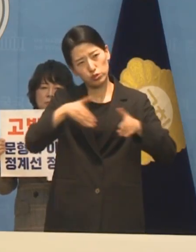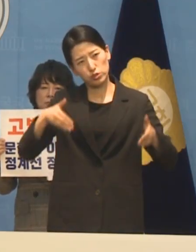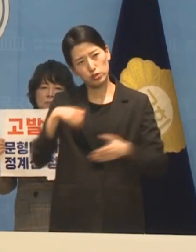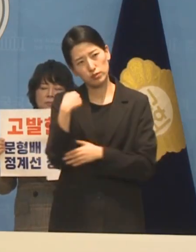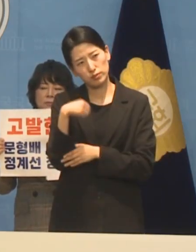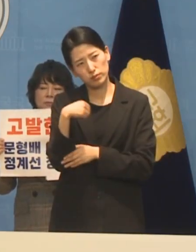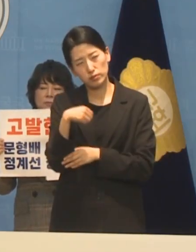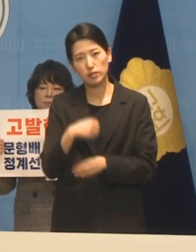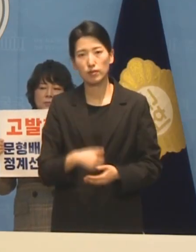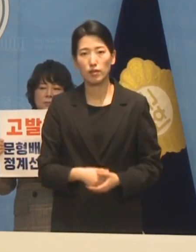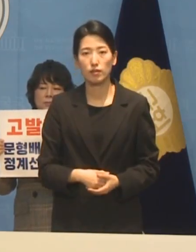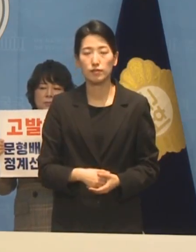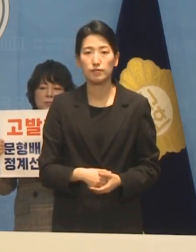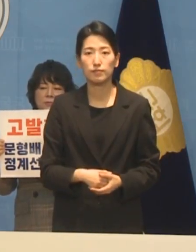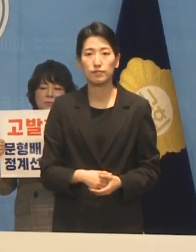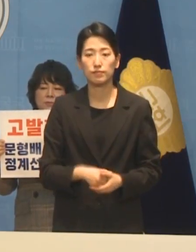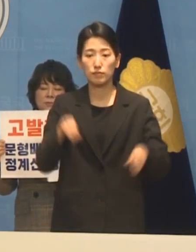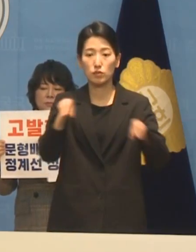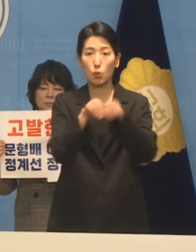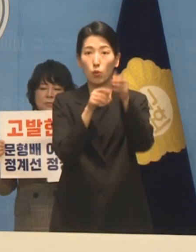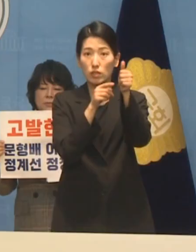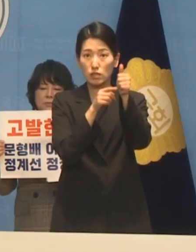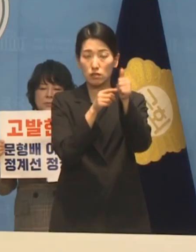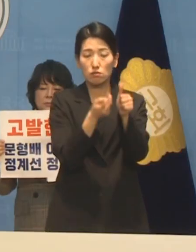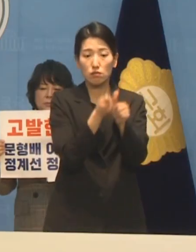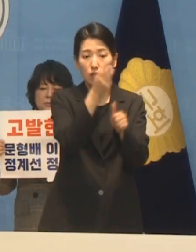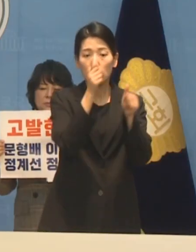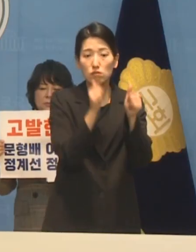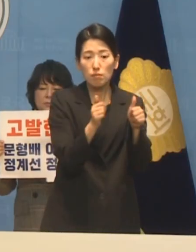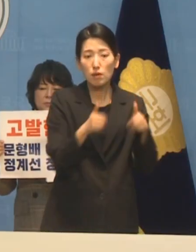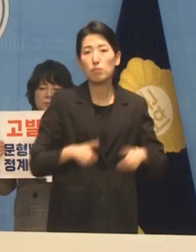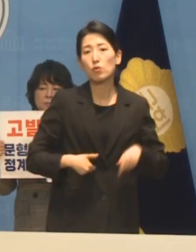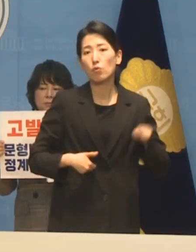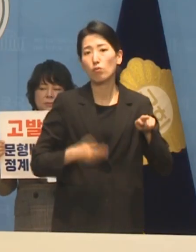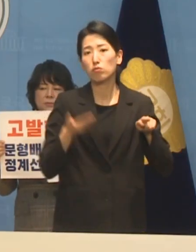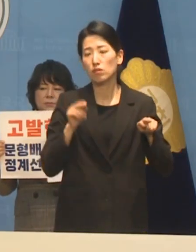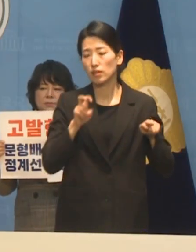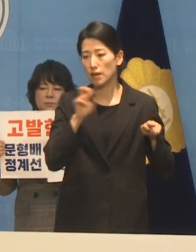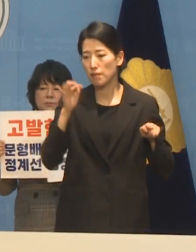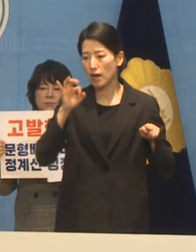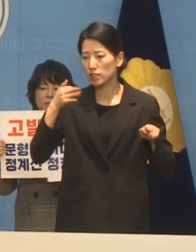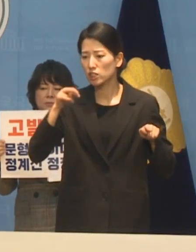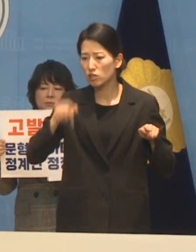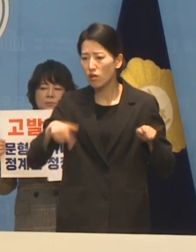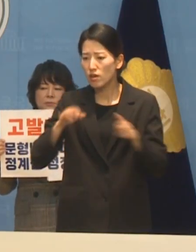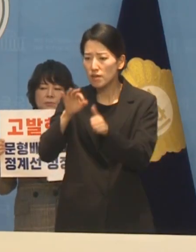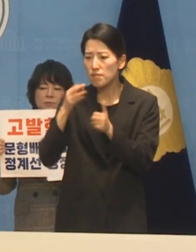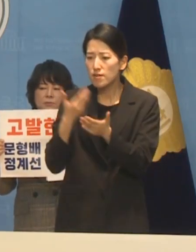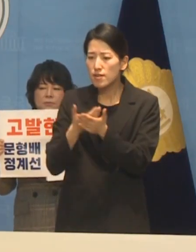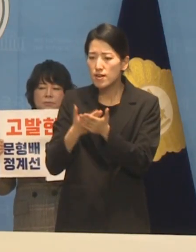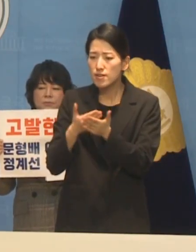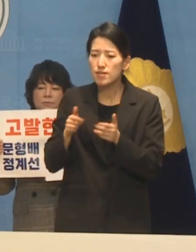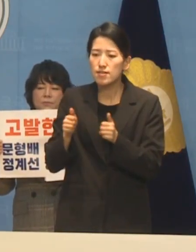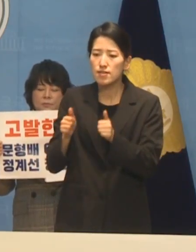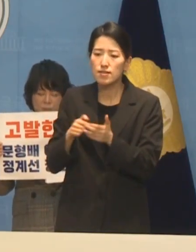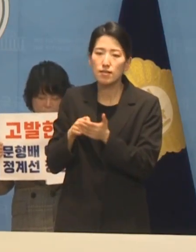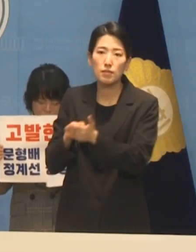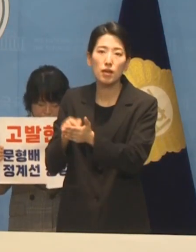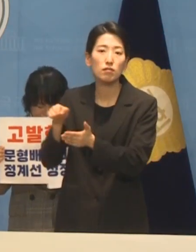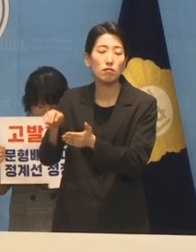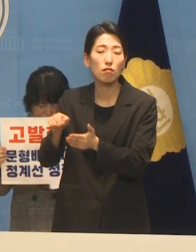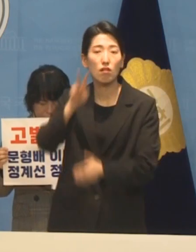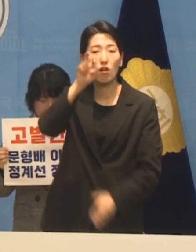한덕수 권한대행의 탄핵 심판을 제쳐두고 마은혁 임명만 밀어붙이는 것은 문영배 헌재소장